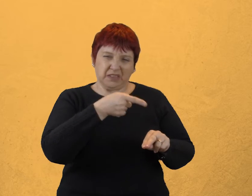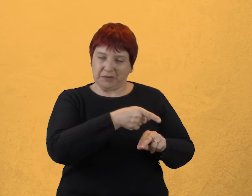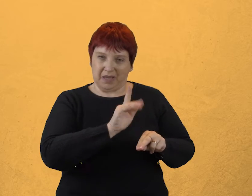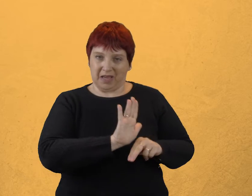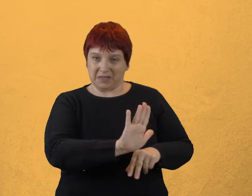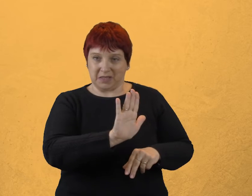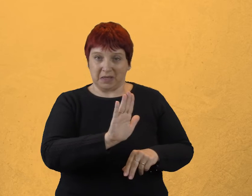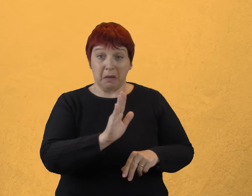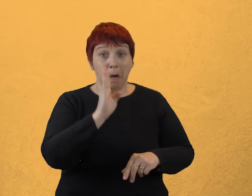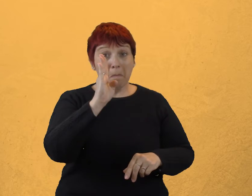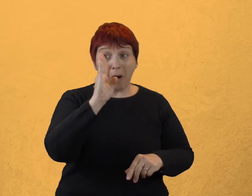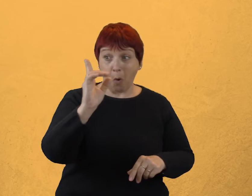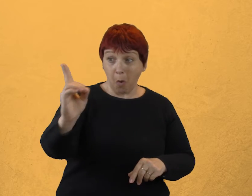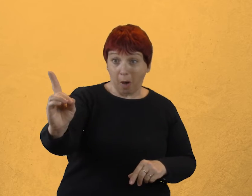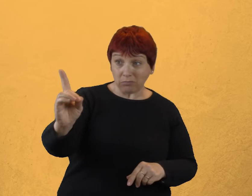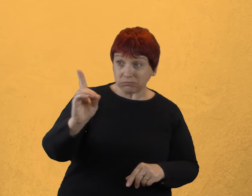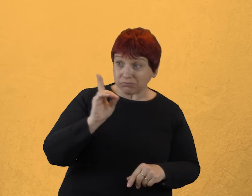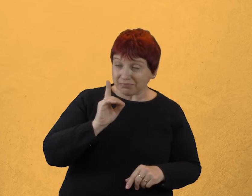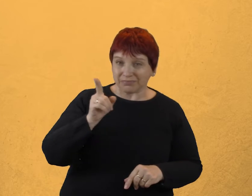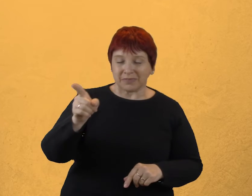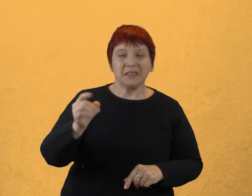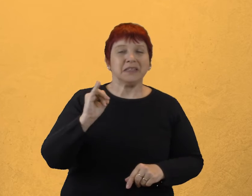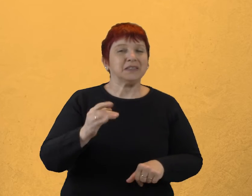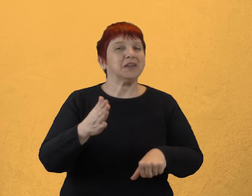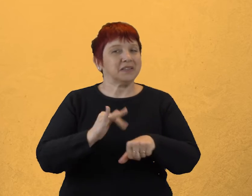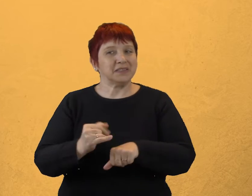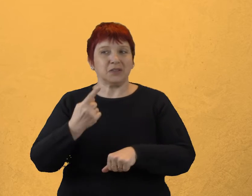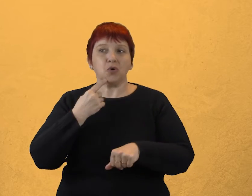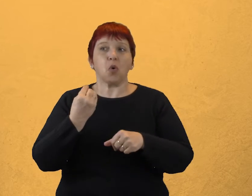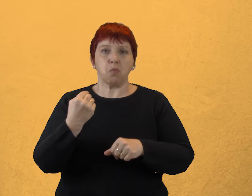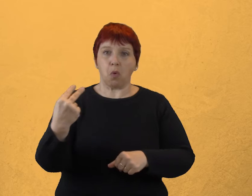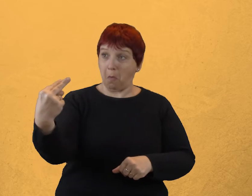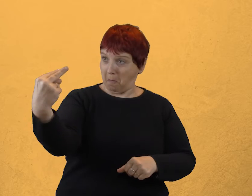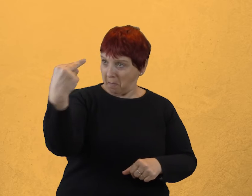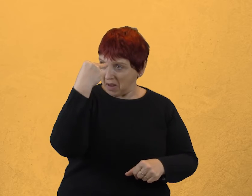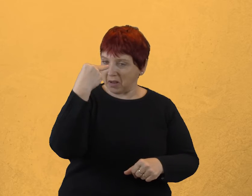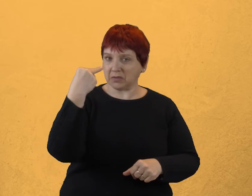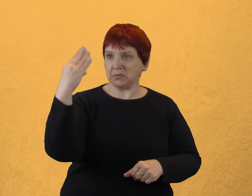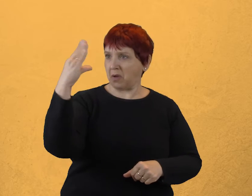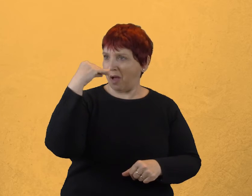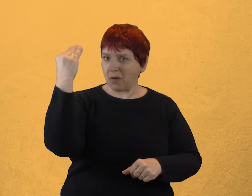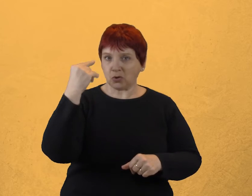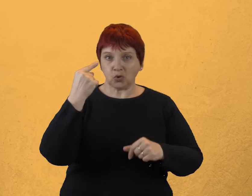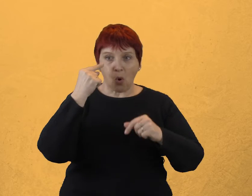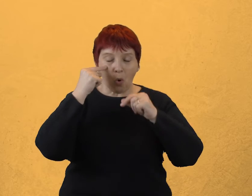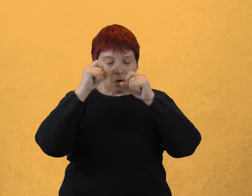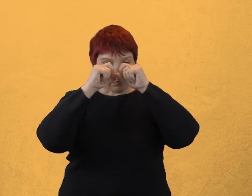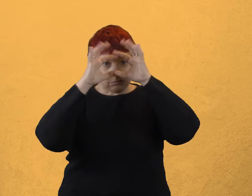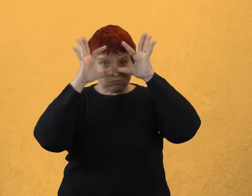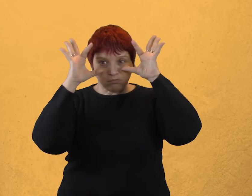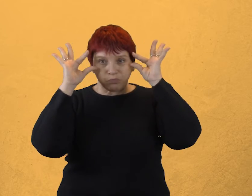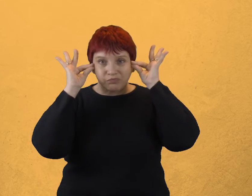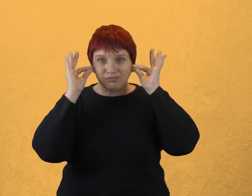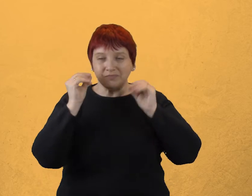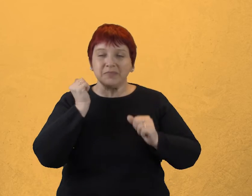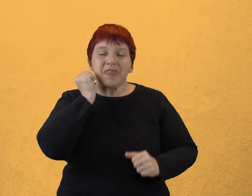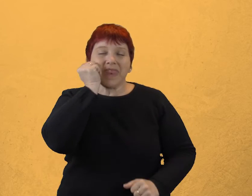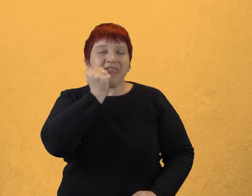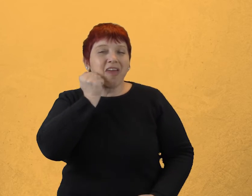por primera vez en todos estos años de escuela me hablaba mirándome con sus dos inmensos ojos negrísimos y